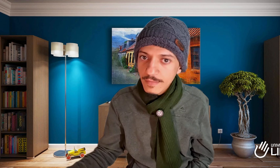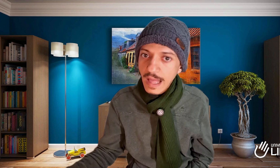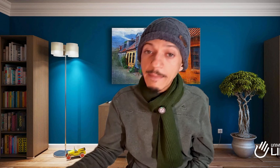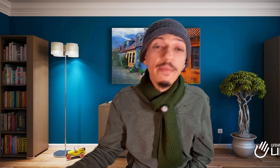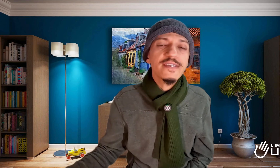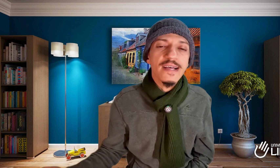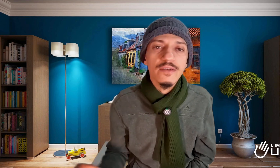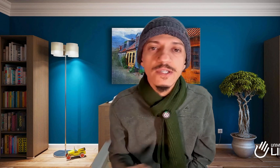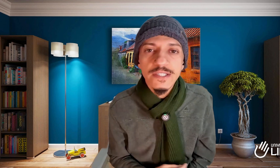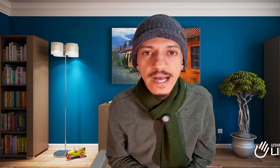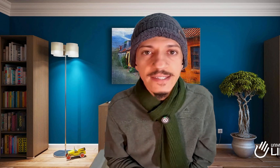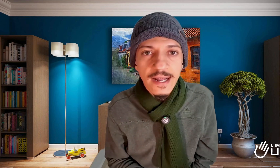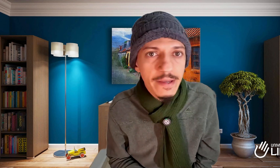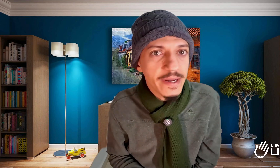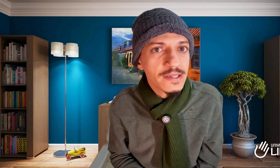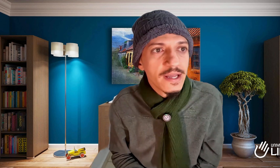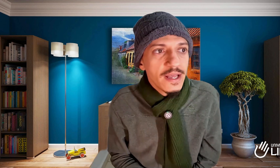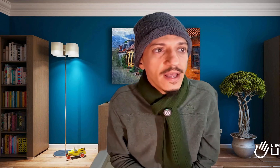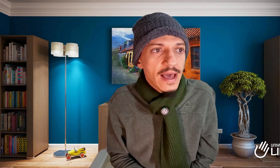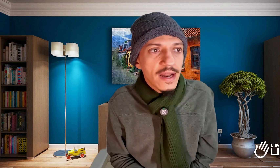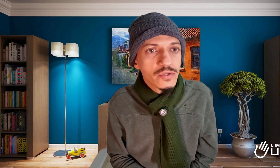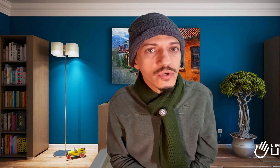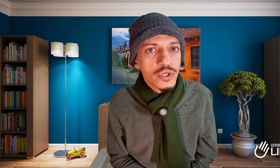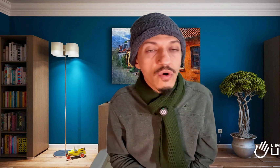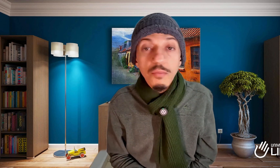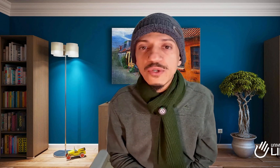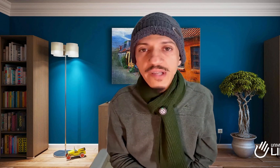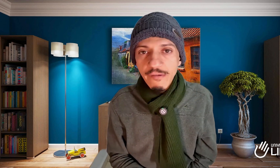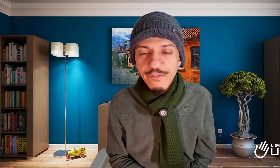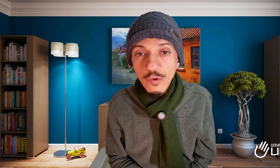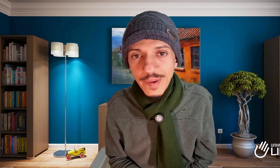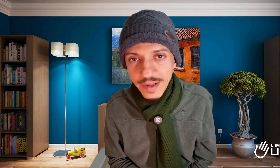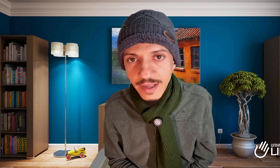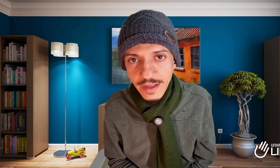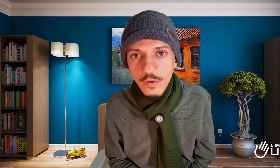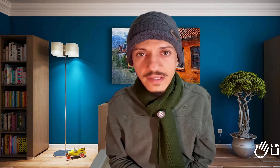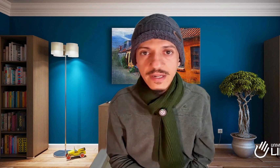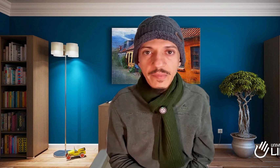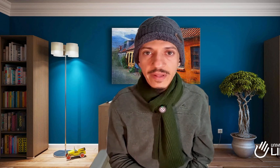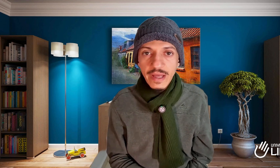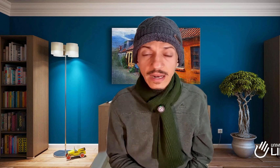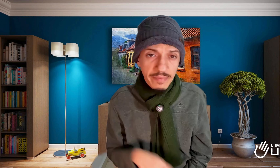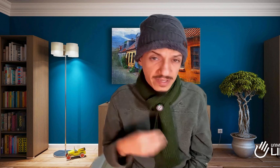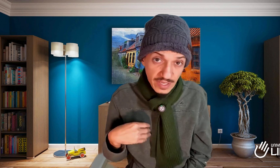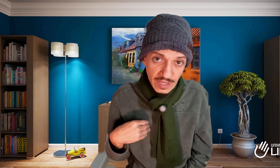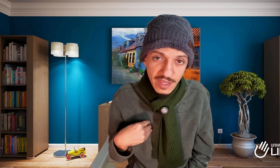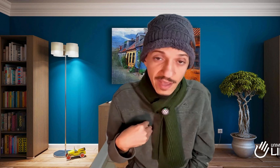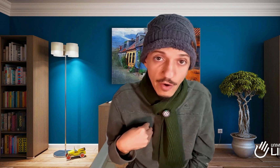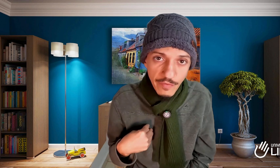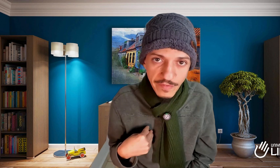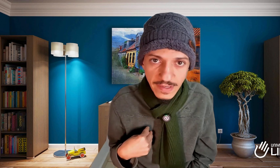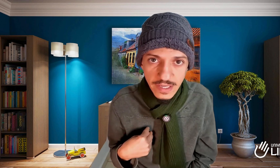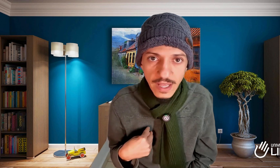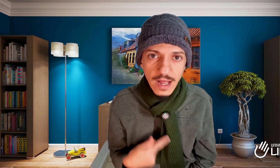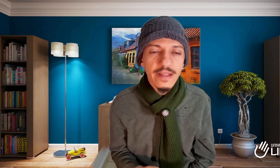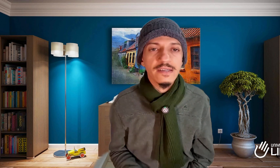A memorização de sinais da Libras, ela surge como um desafio para quem está começando a aprender a Libras e que eu vivenciei lá atrás